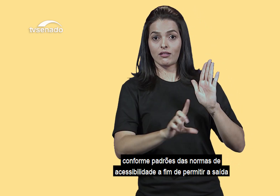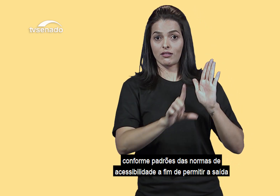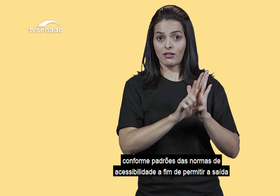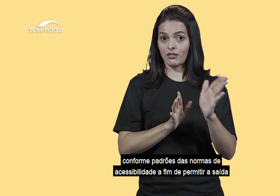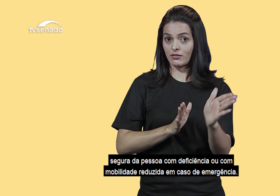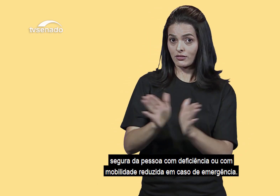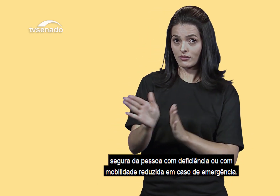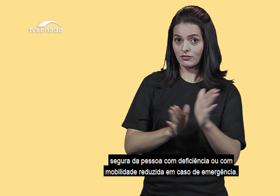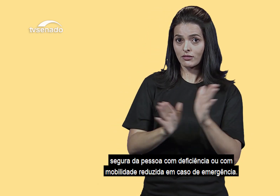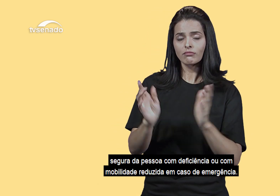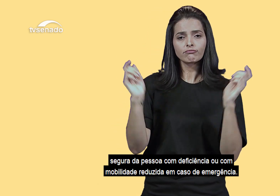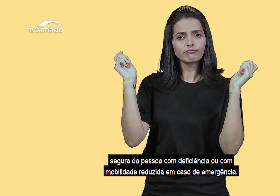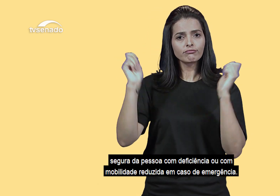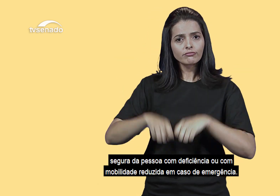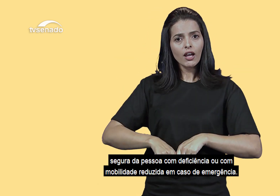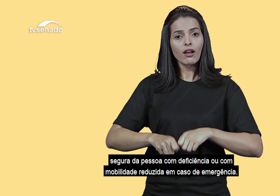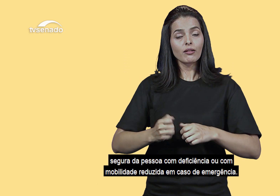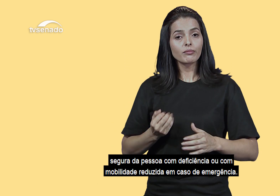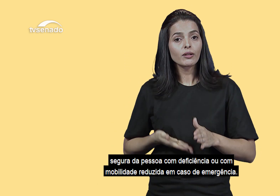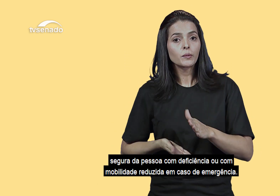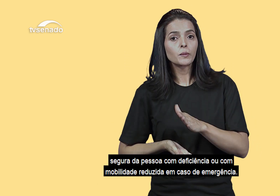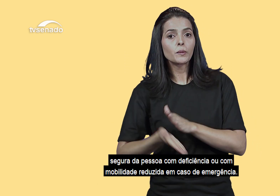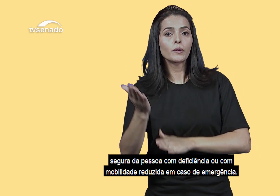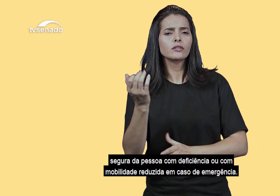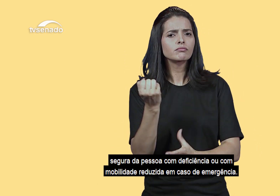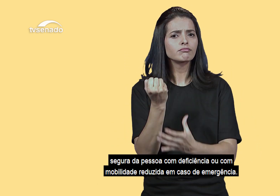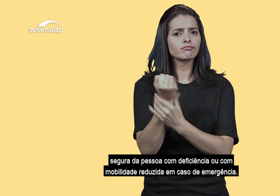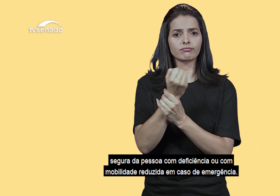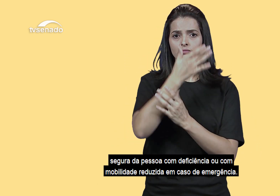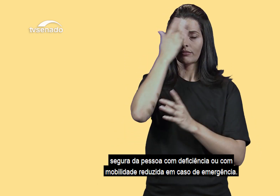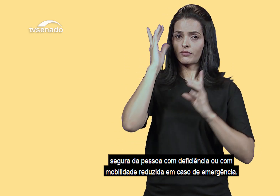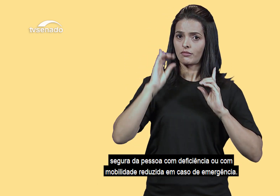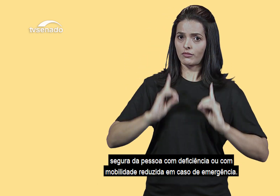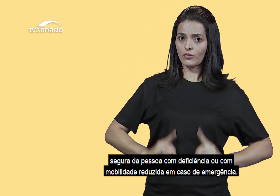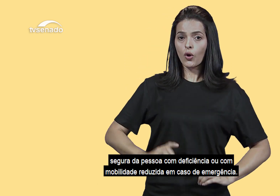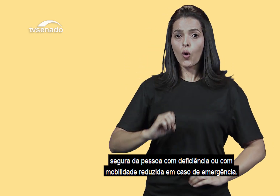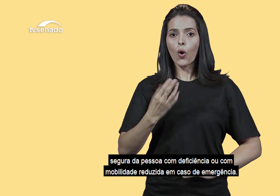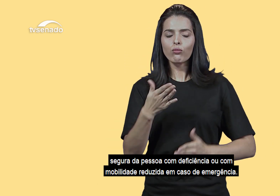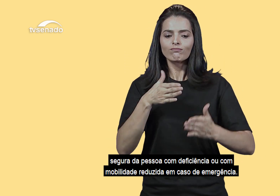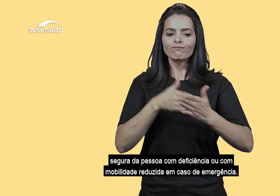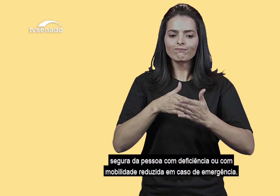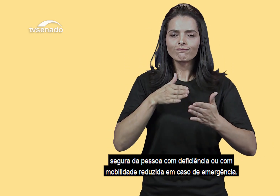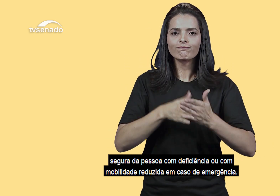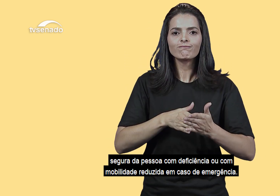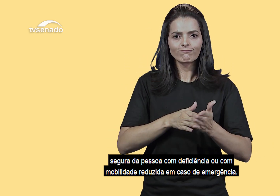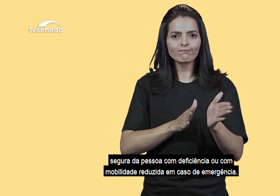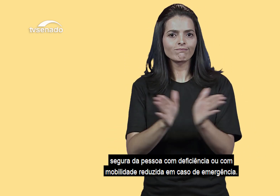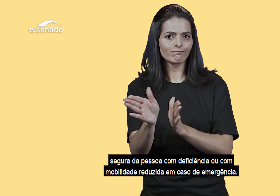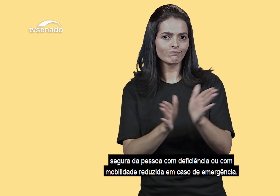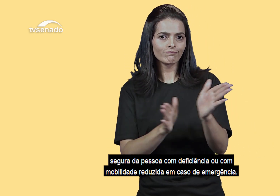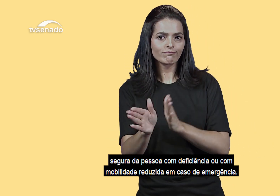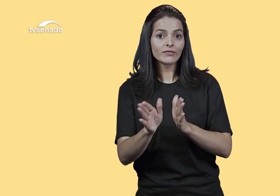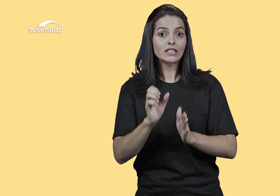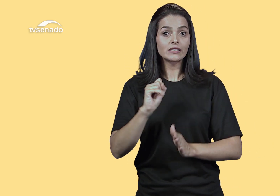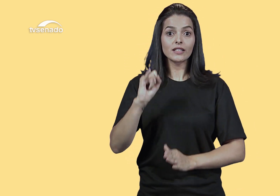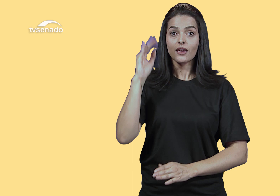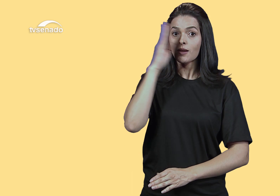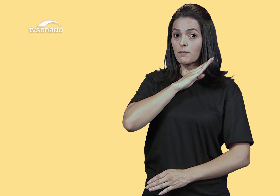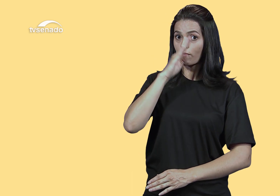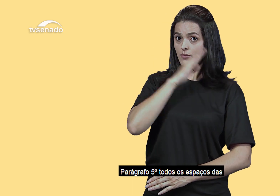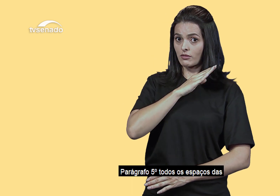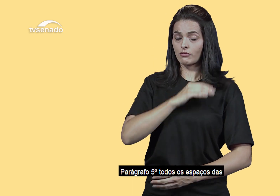fim de permitir a saída segura da pessoa com deficiência ou com mobilidade reduzida em caso de emergência